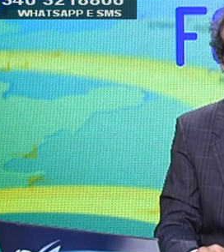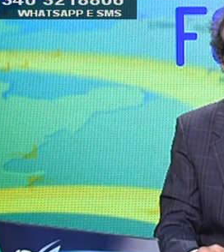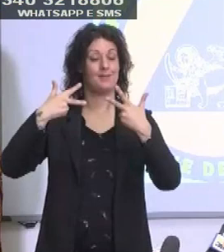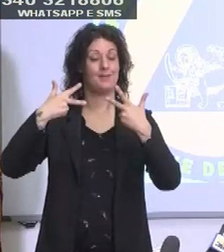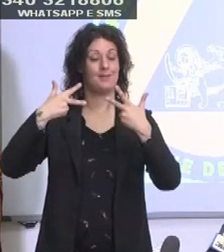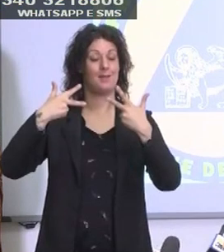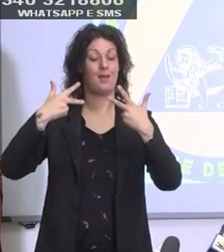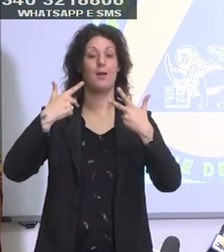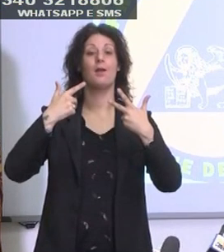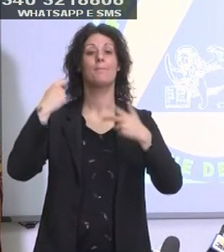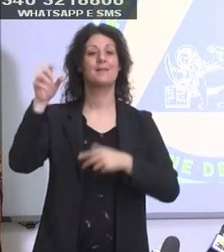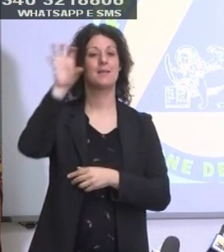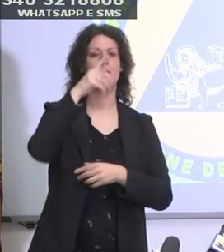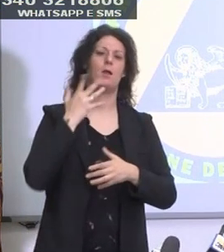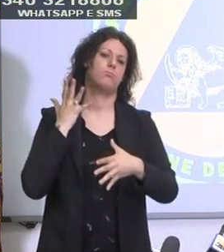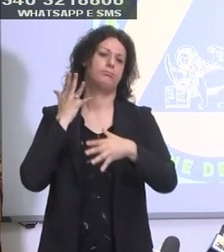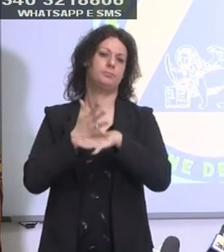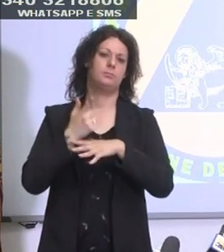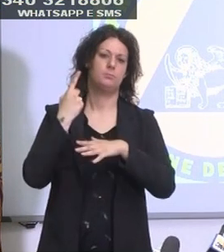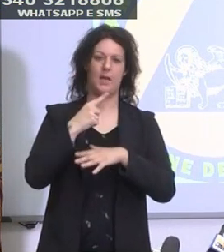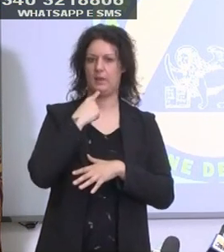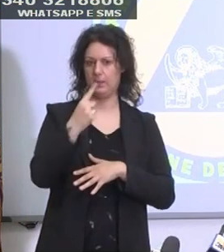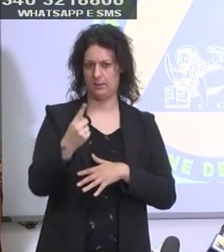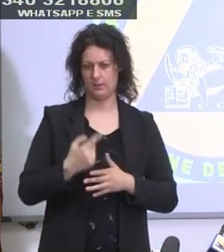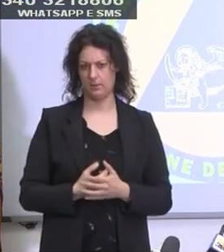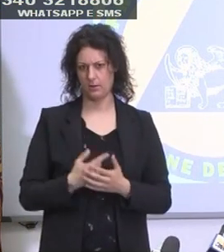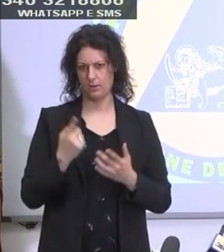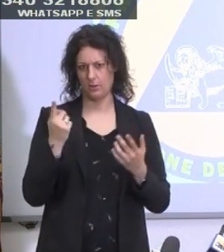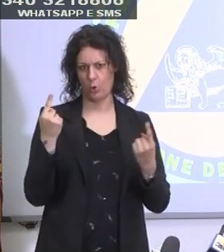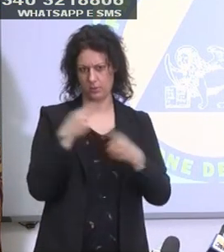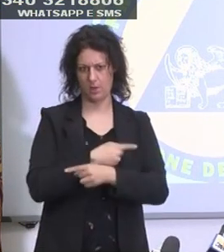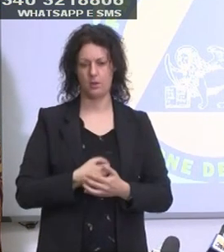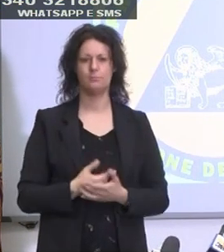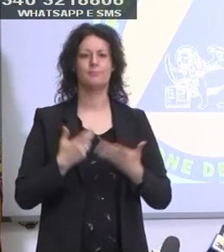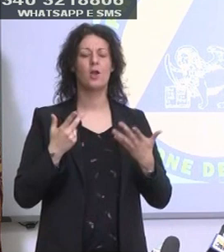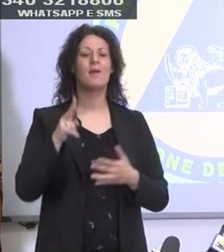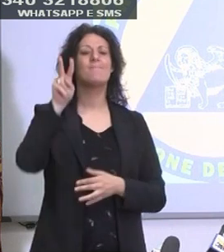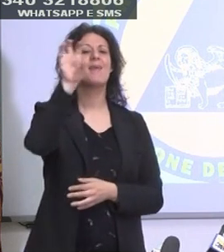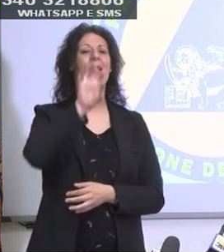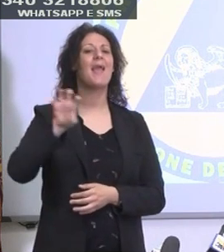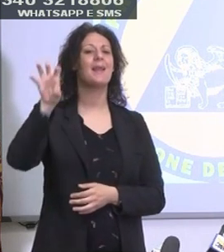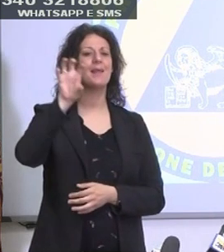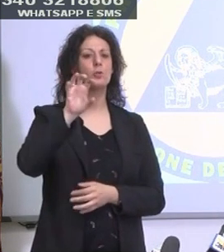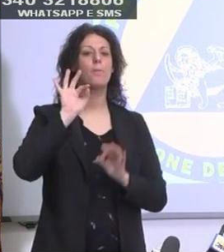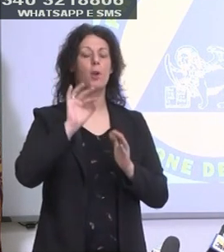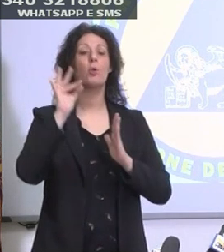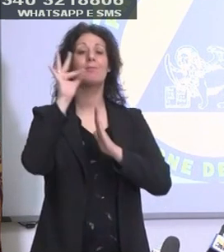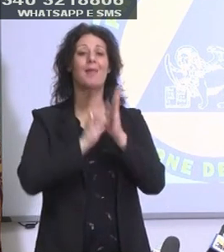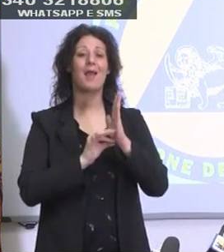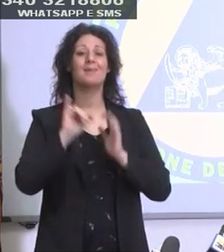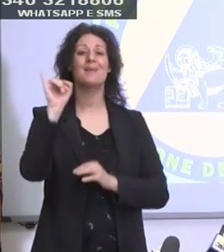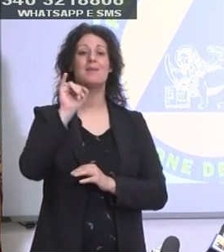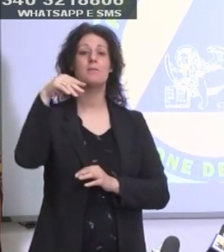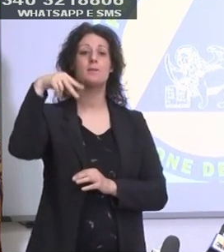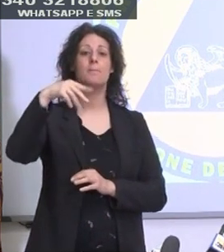l'assessore. Sappiate che il Veneto è la prima regione, dati IMSS, per la